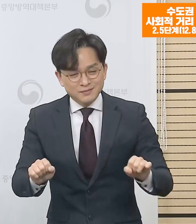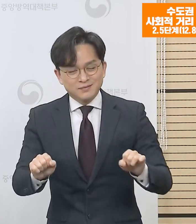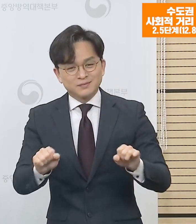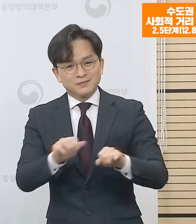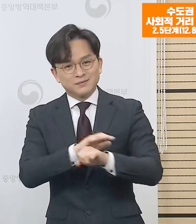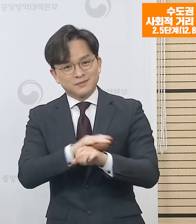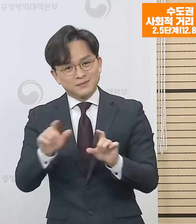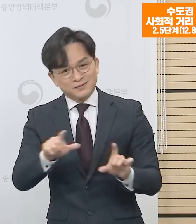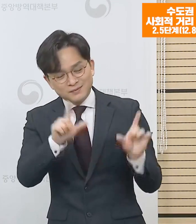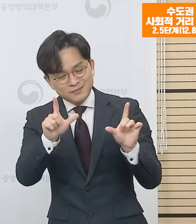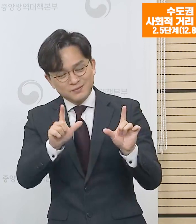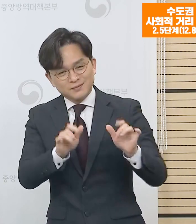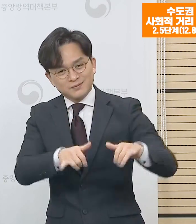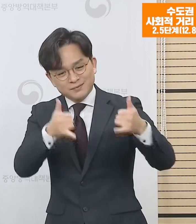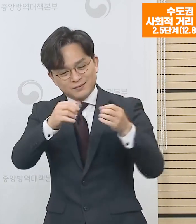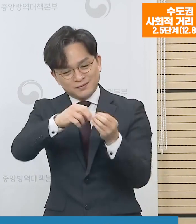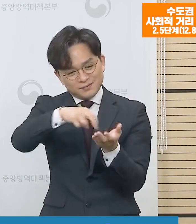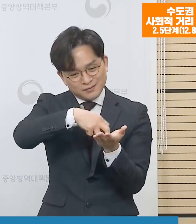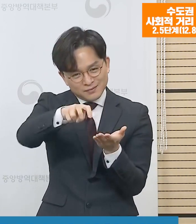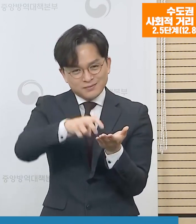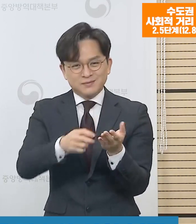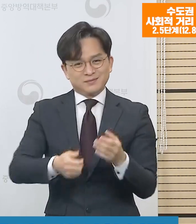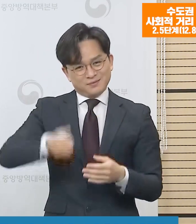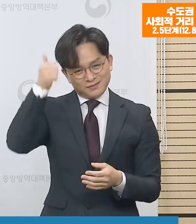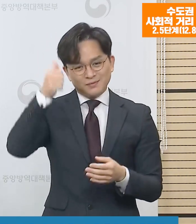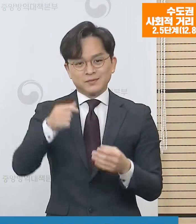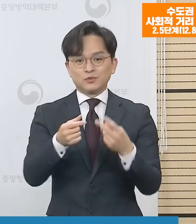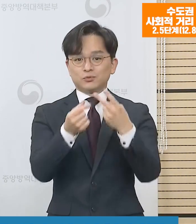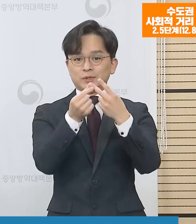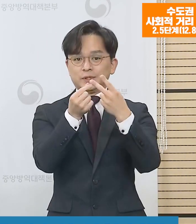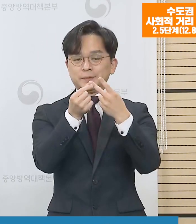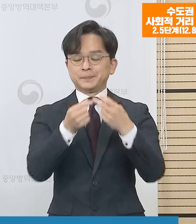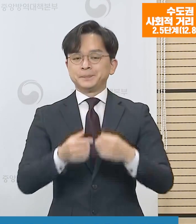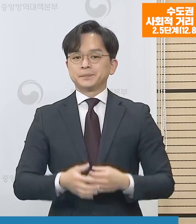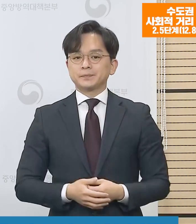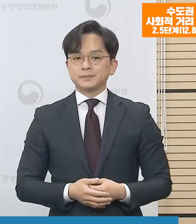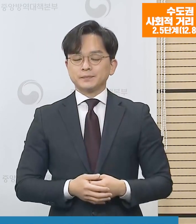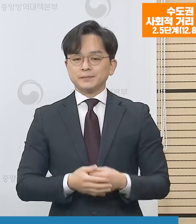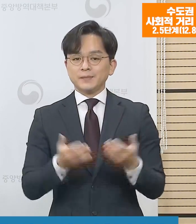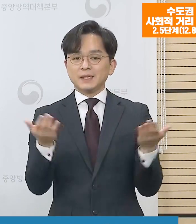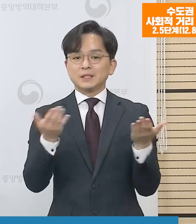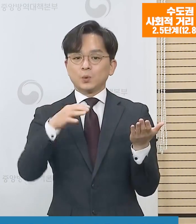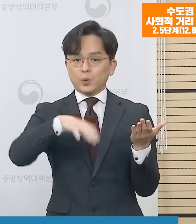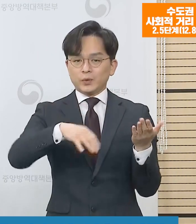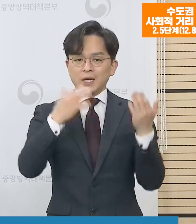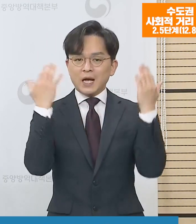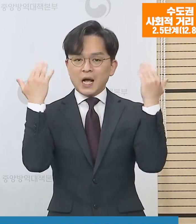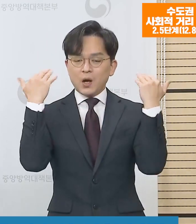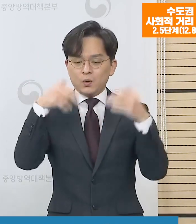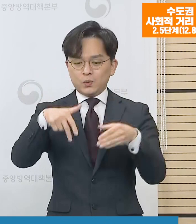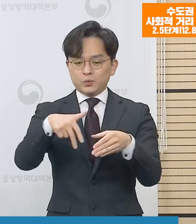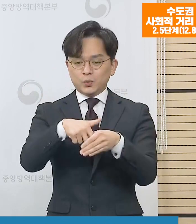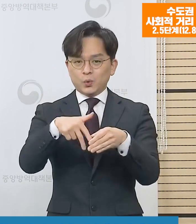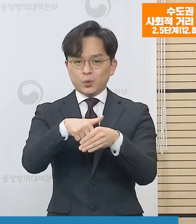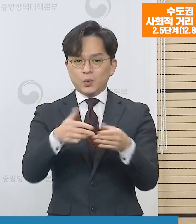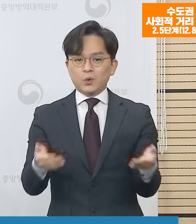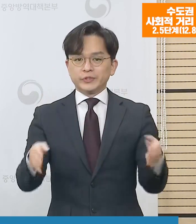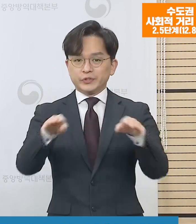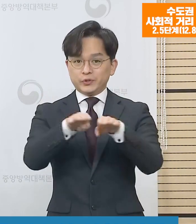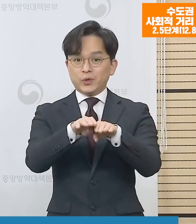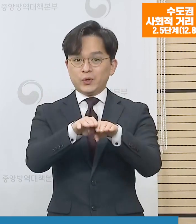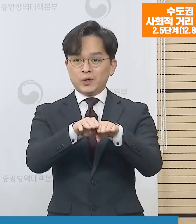전해 주실 것을 당부를 드립니다. 둘째는 직장, 학교, 종교시설 등 장소와